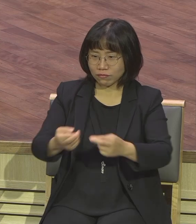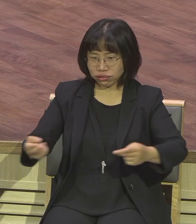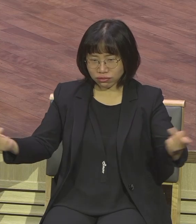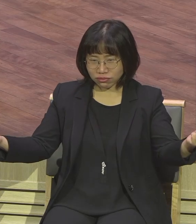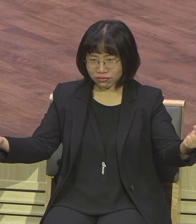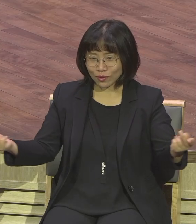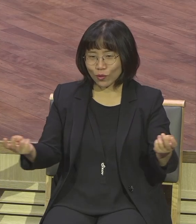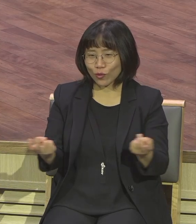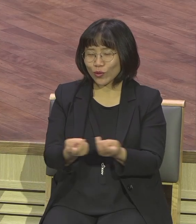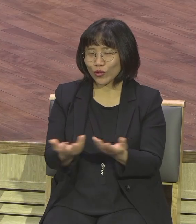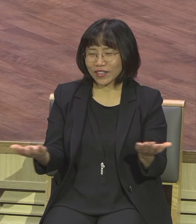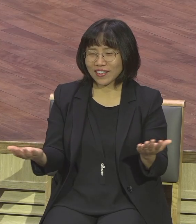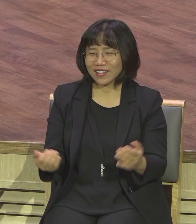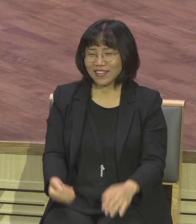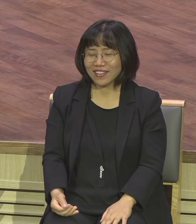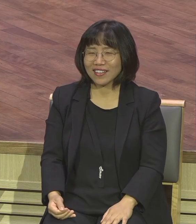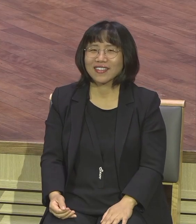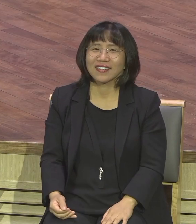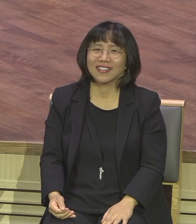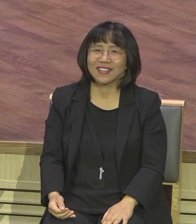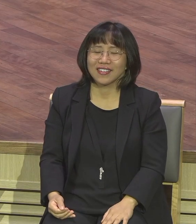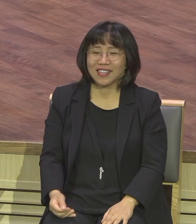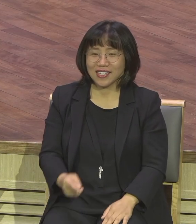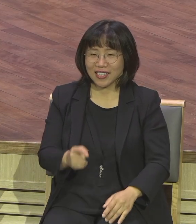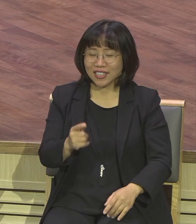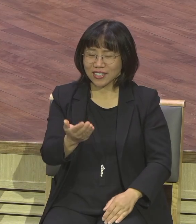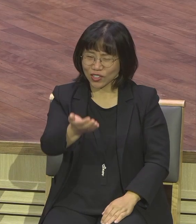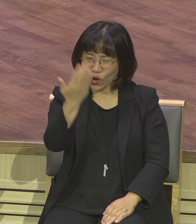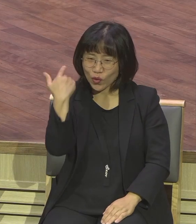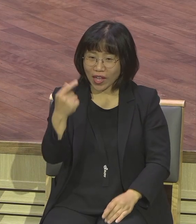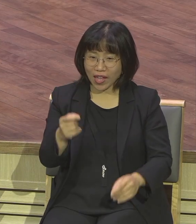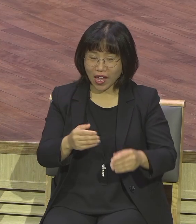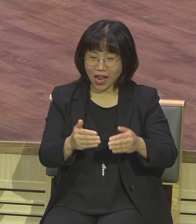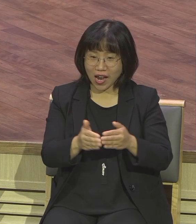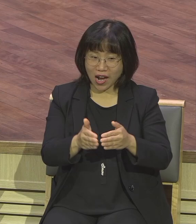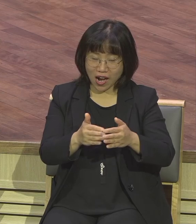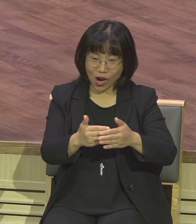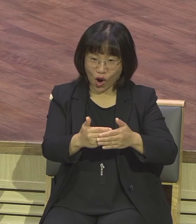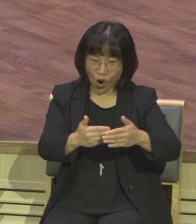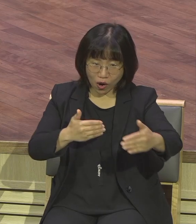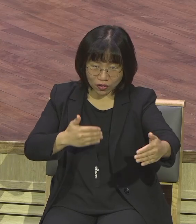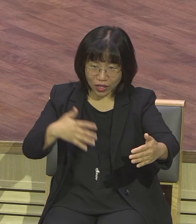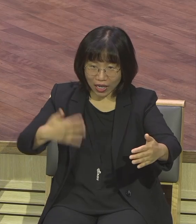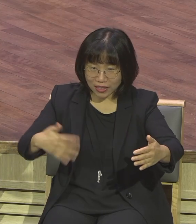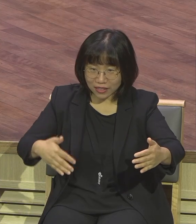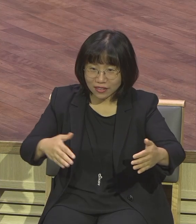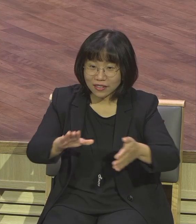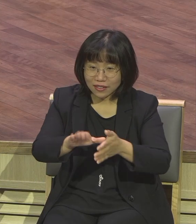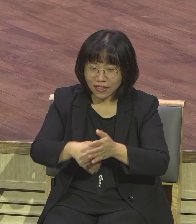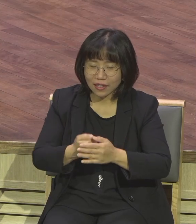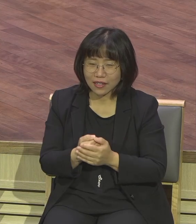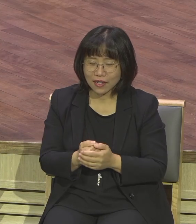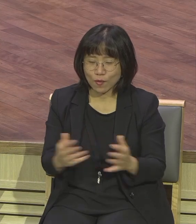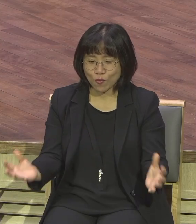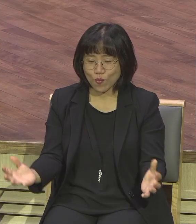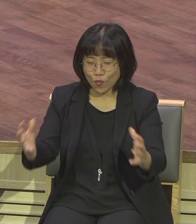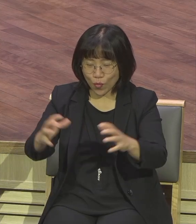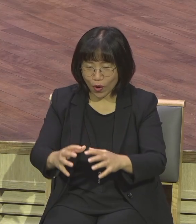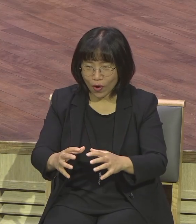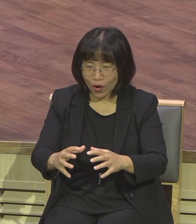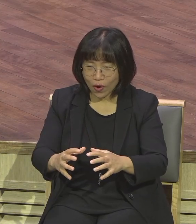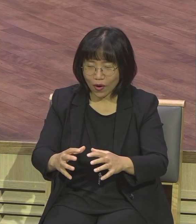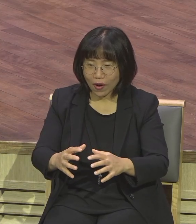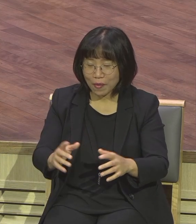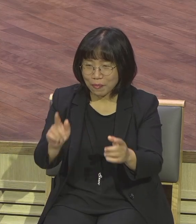많이 그렇게 그렇게 거리두기 안 하게 할 때 그렇게 모여 있을 때는